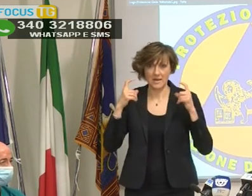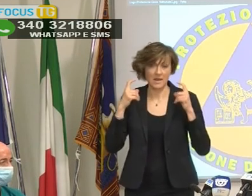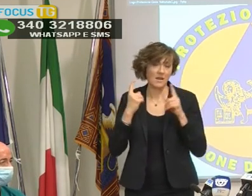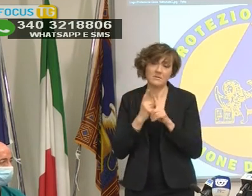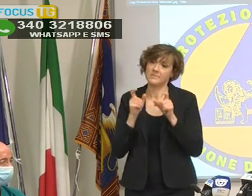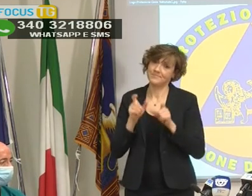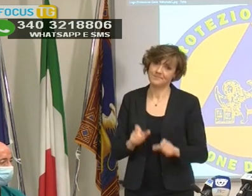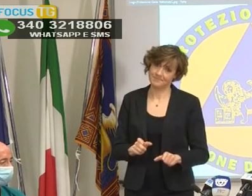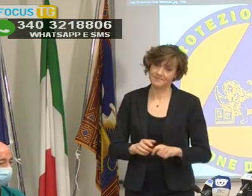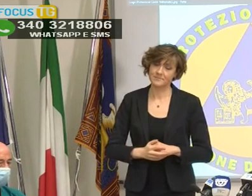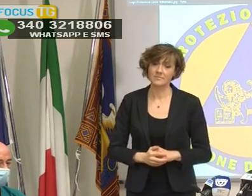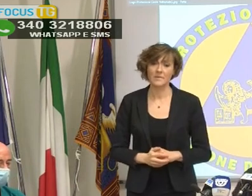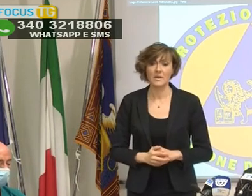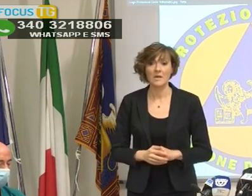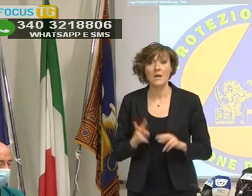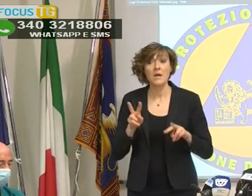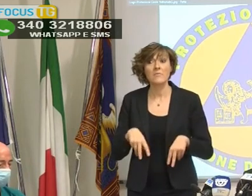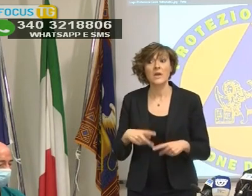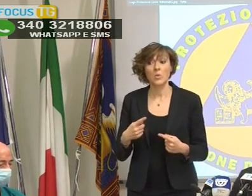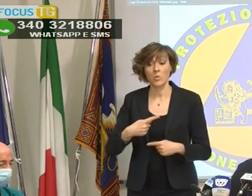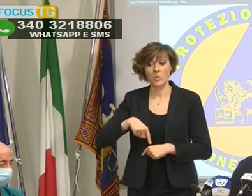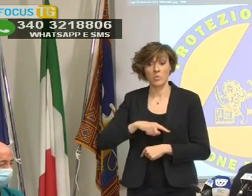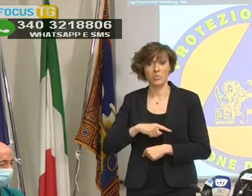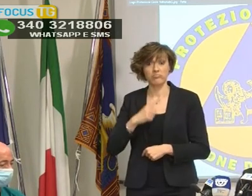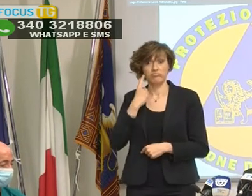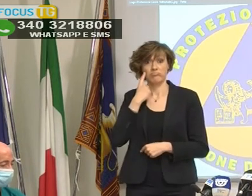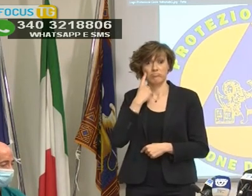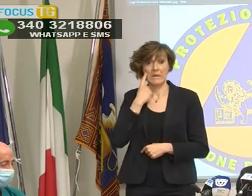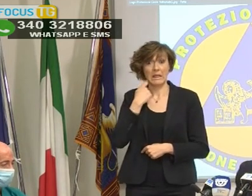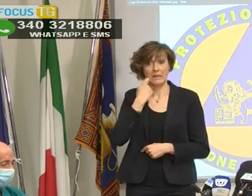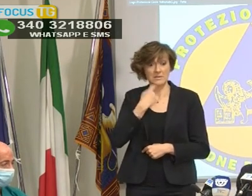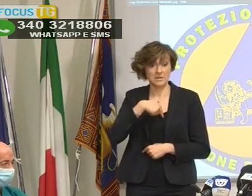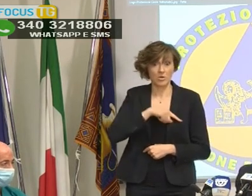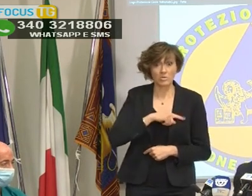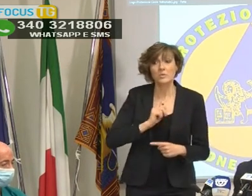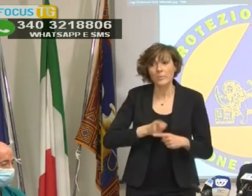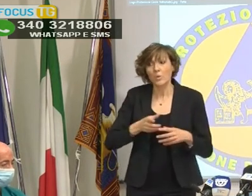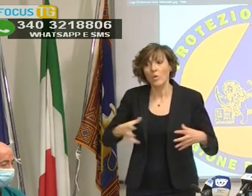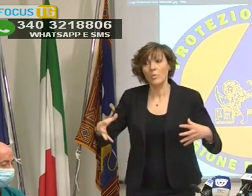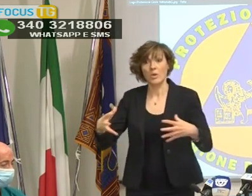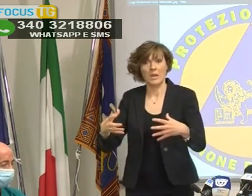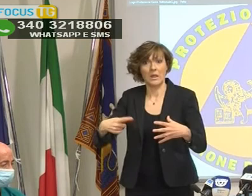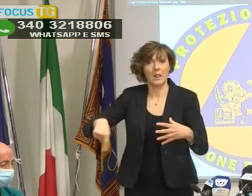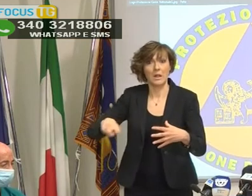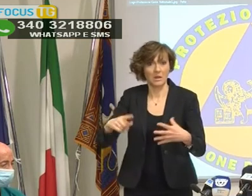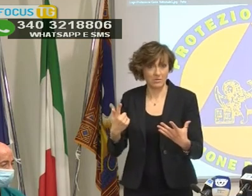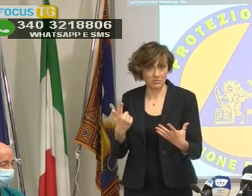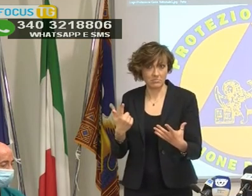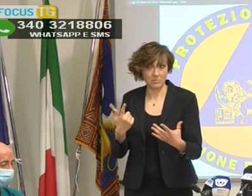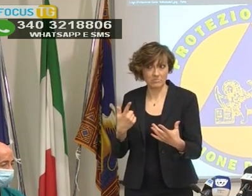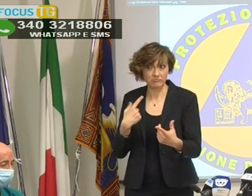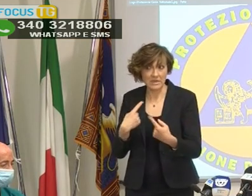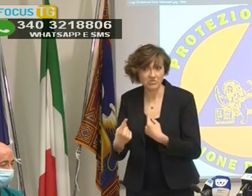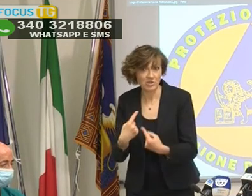applicate. Ma nell'interesse nostro personale e della comunità, insomma, questo è quello